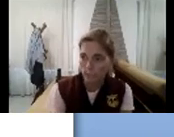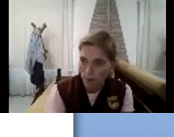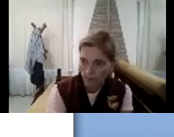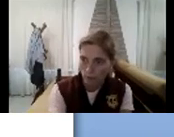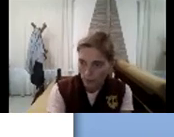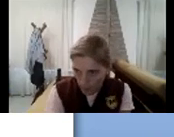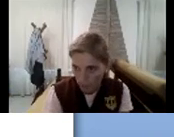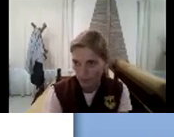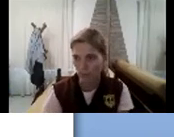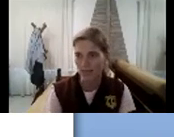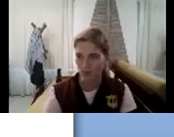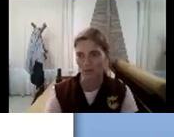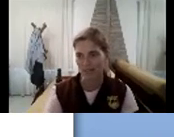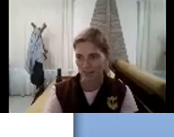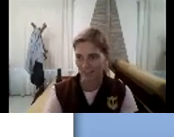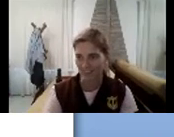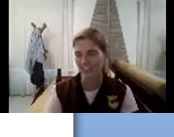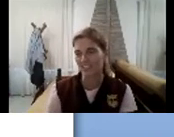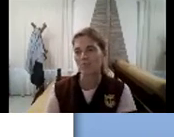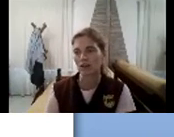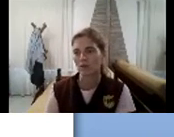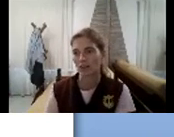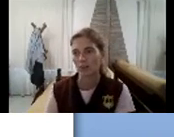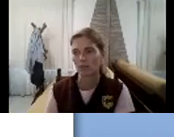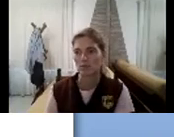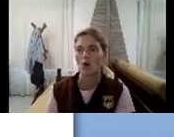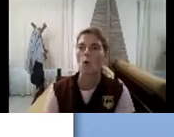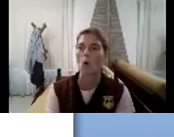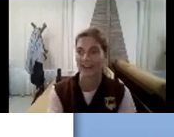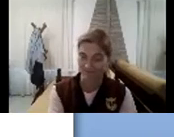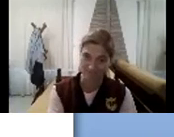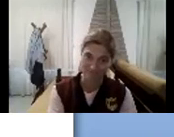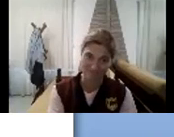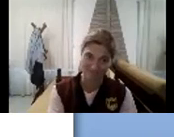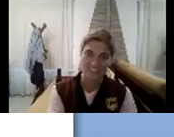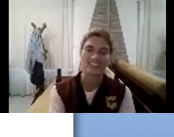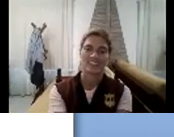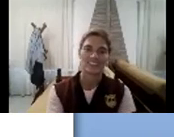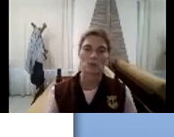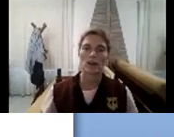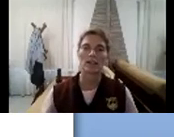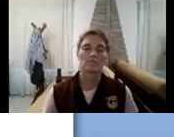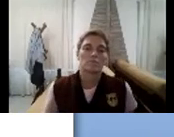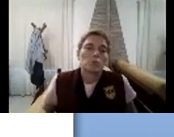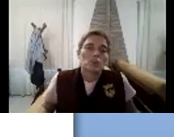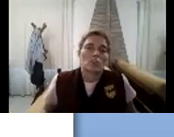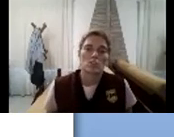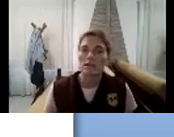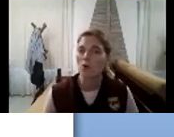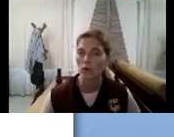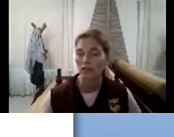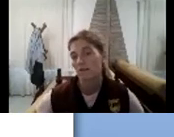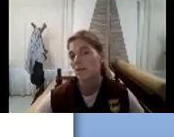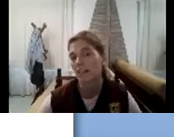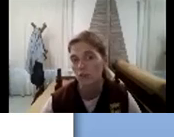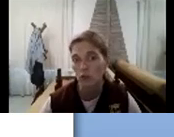se nos trababa, Nube, Nube, Nube, no podíamos llamarla bien. Y decidimos cambiarle el nombre y pusimos Juana. Qué linda, me Juana, encanta. por eso, no